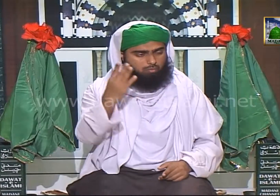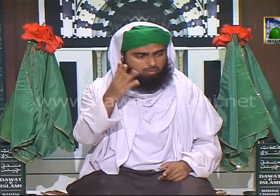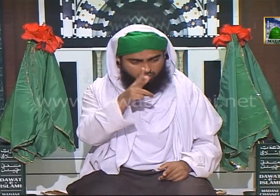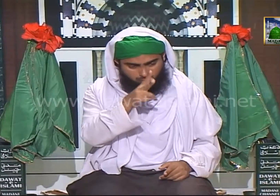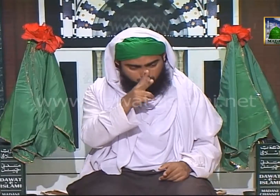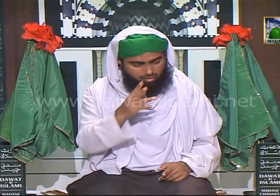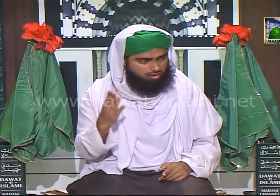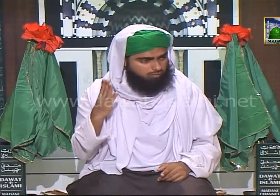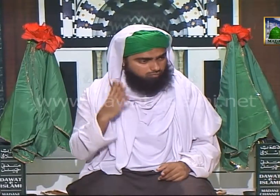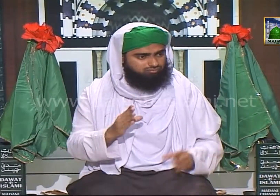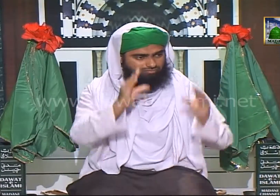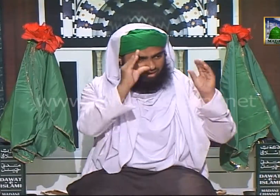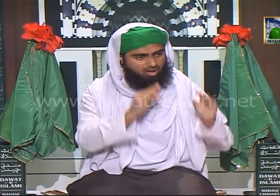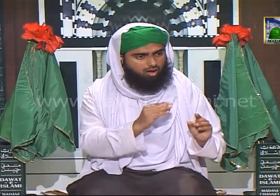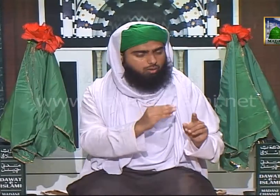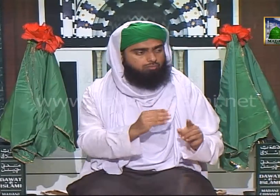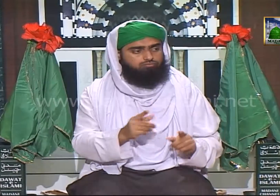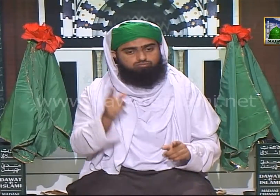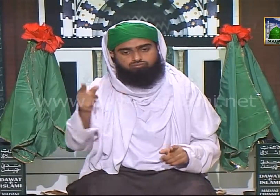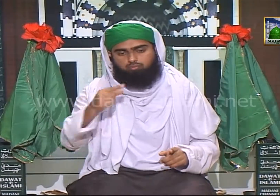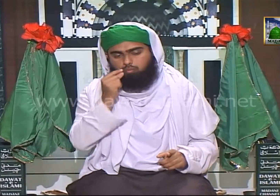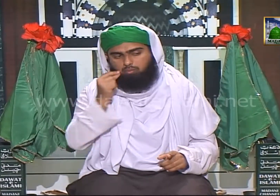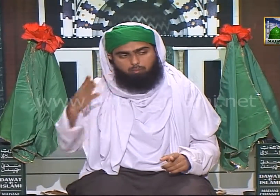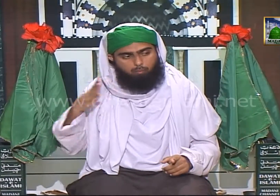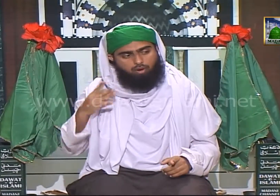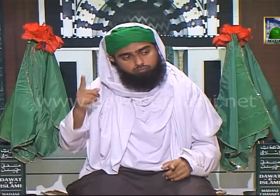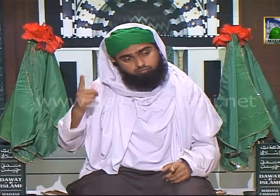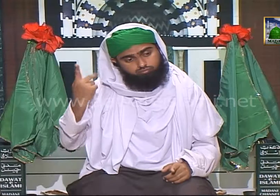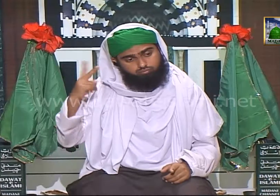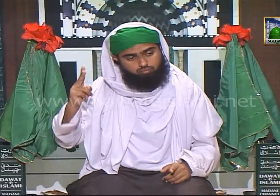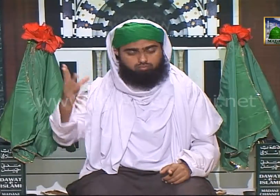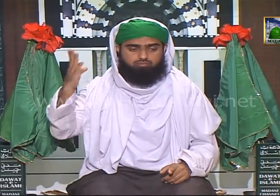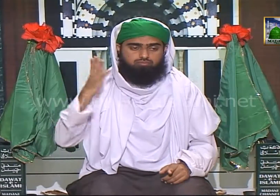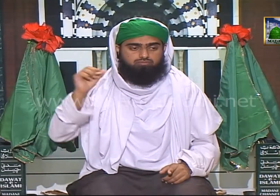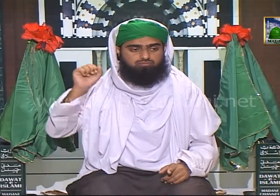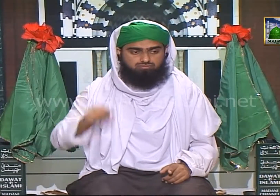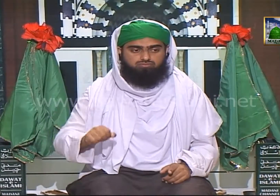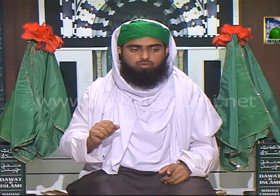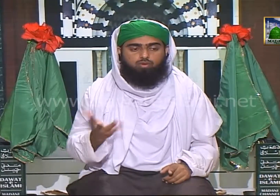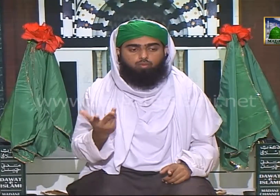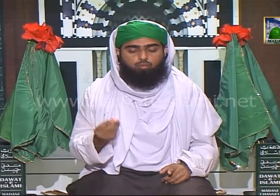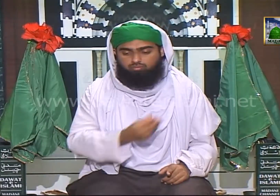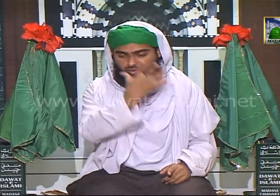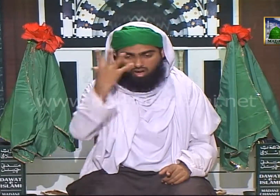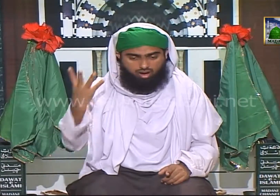بنا ہوا ہے, بھائی کے ٹکڑے کھا رہا ہے, تیرا بھائی کا عبادت گزار ہے کہ وہ حلال روزی کماتا, محنت کرتا ہے, مشقت کرتا ہے. تو